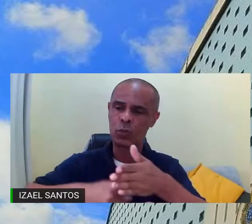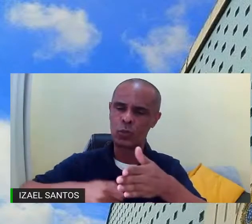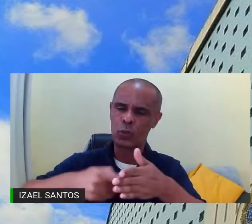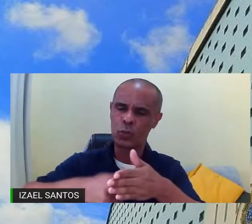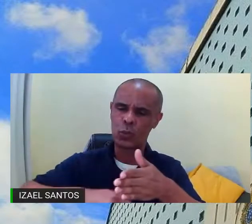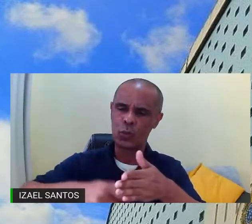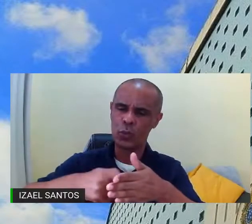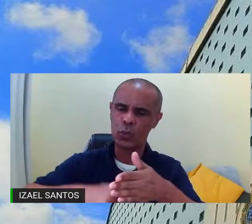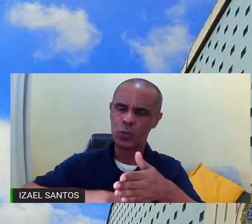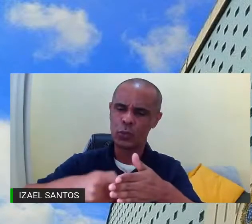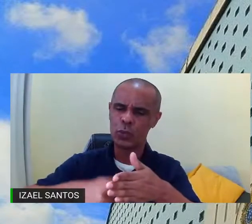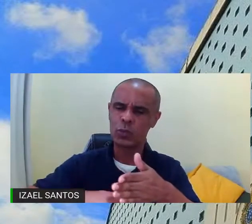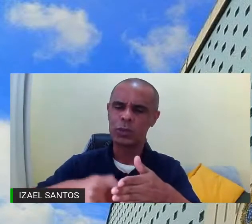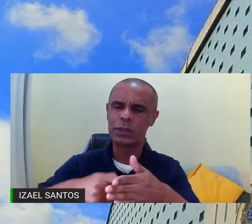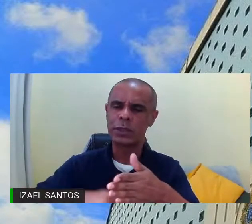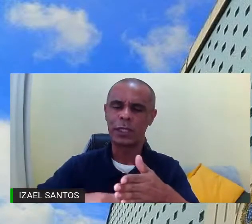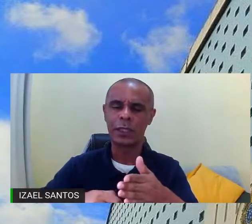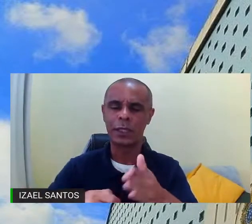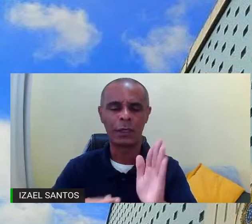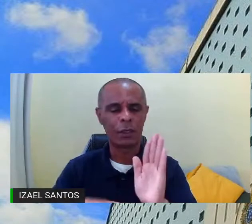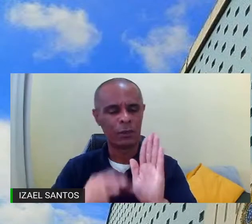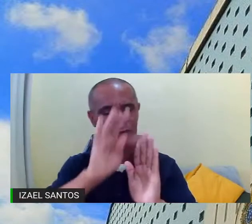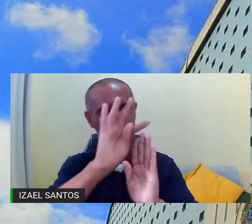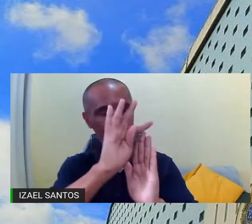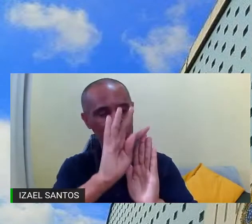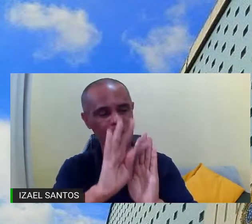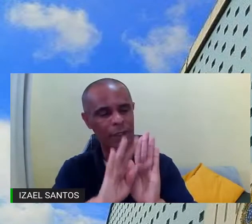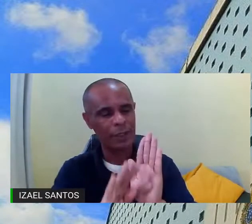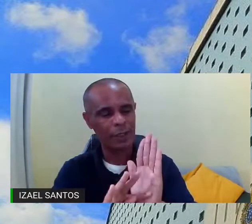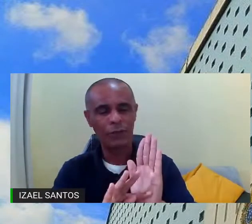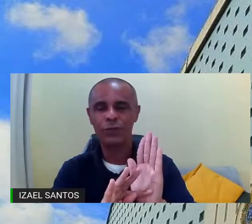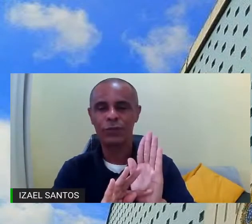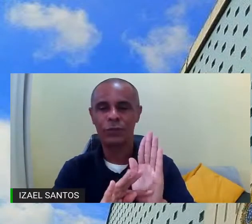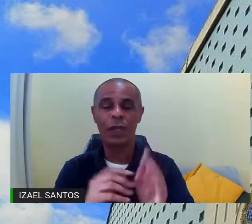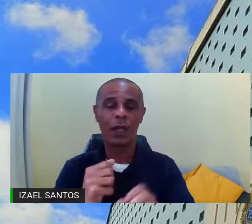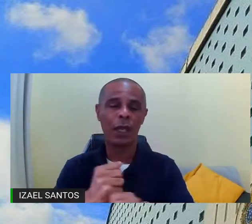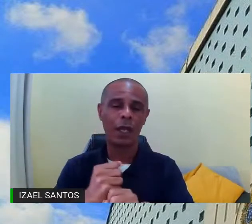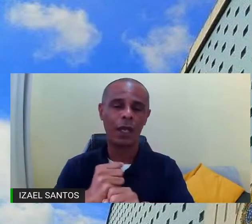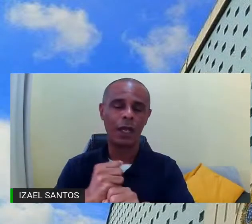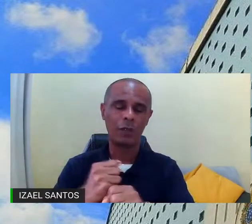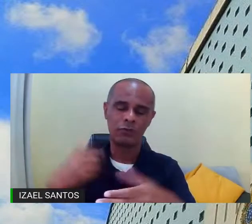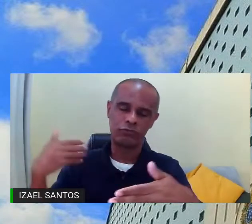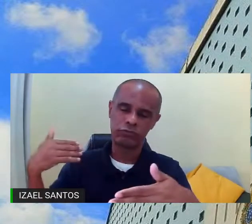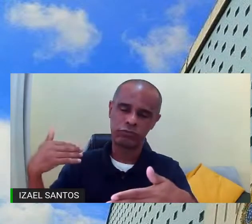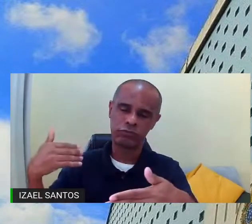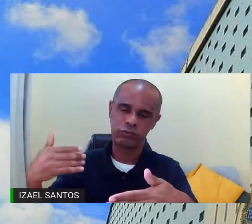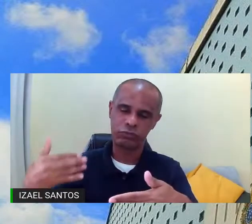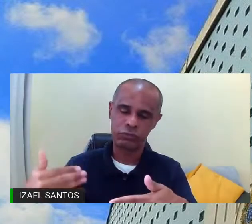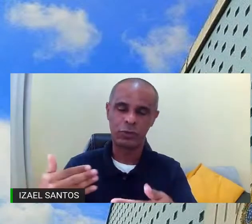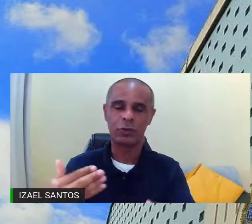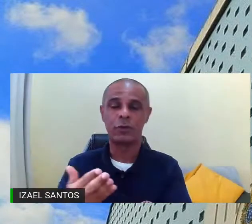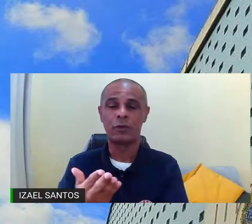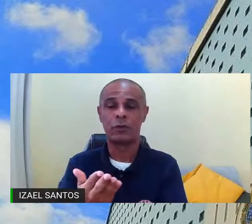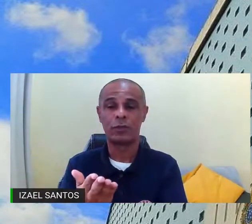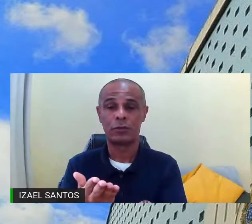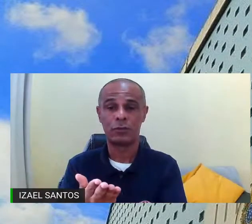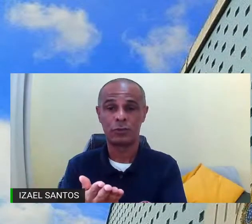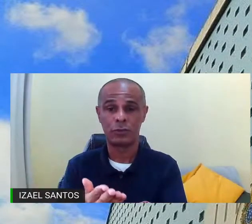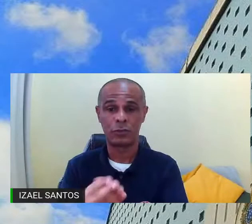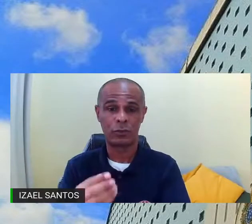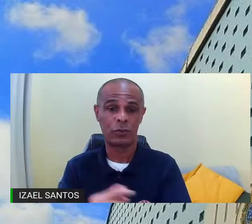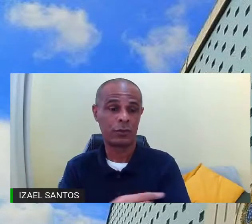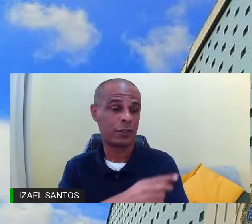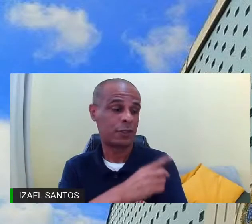reproduz textualmente o que nós escrevemos. Nos últimos anos, quando o ensino integrado entre o ensino médio e a educação